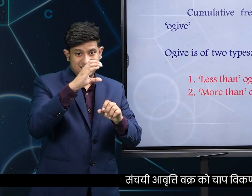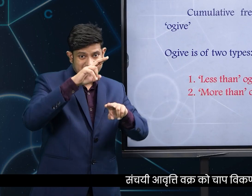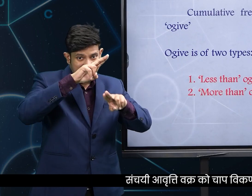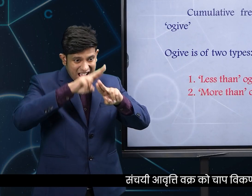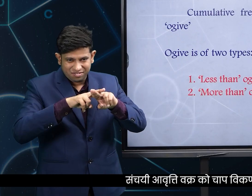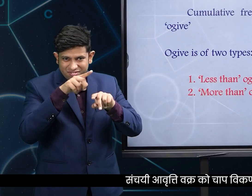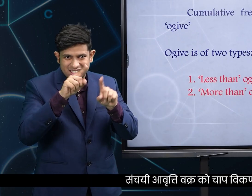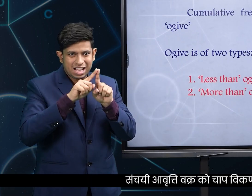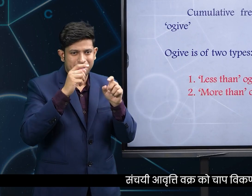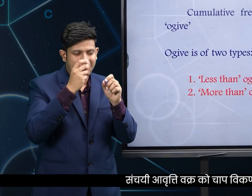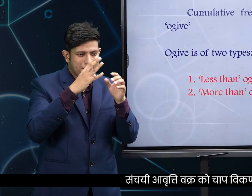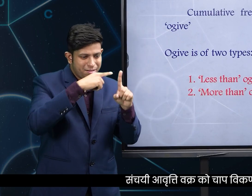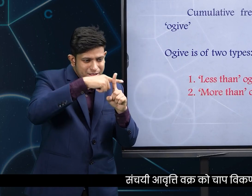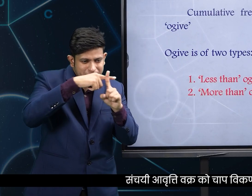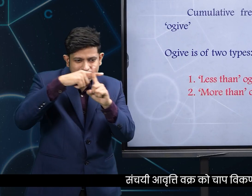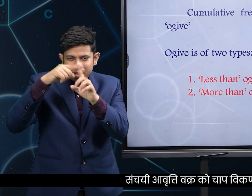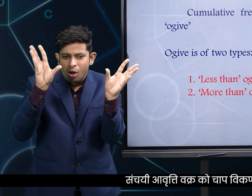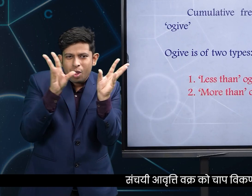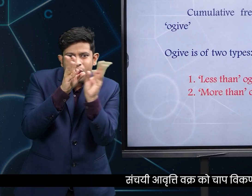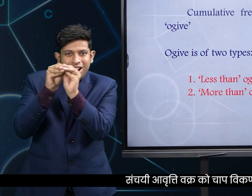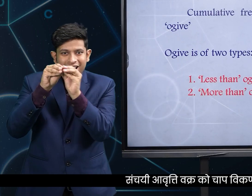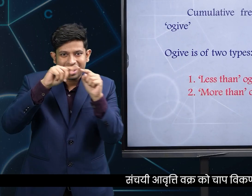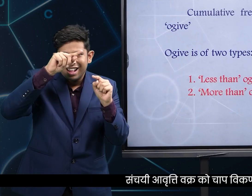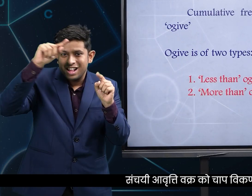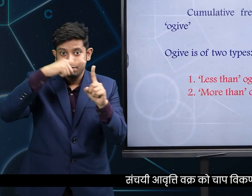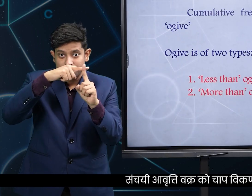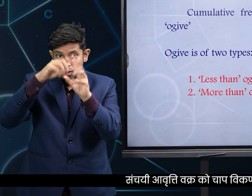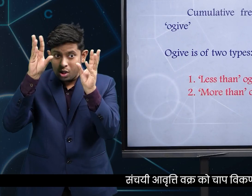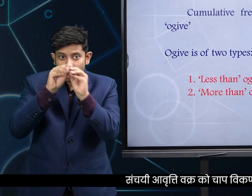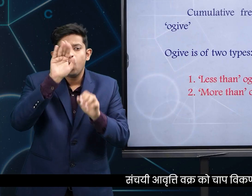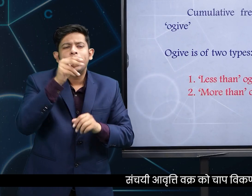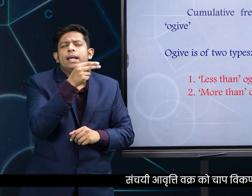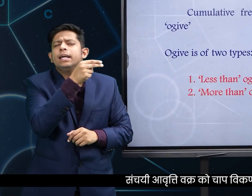संचयी आवृत्ति वक्र को चाप विकर्ण भी कहा जाता है।